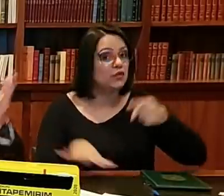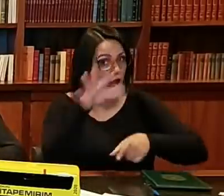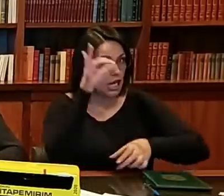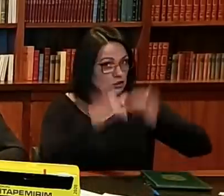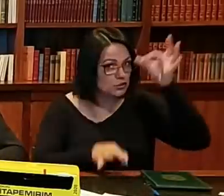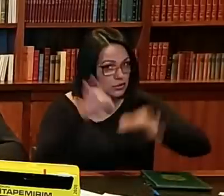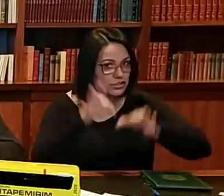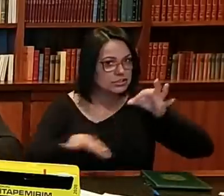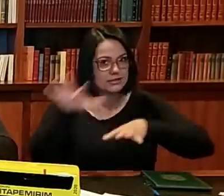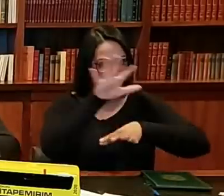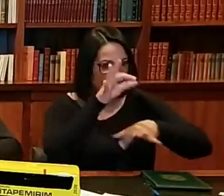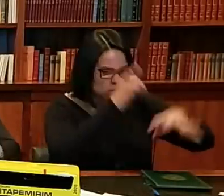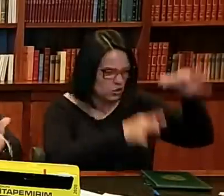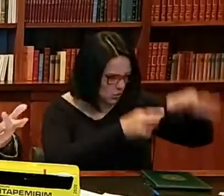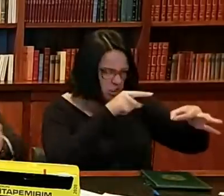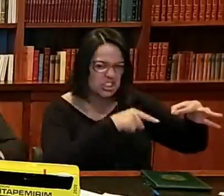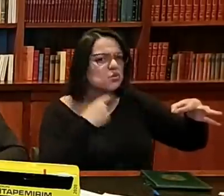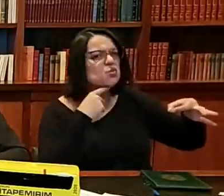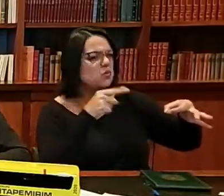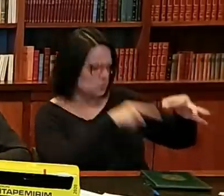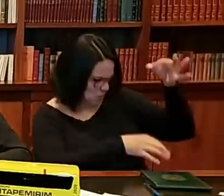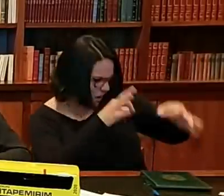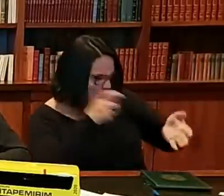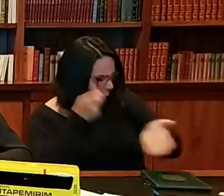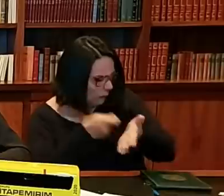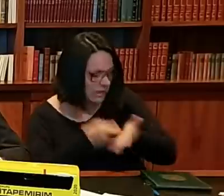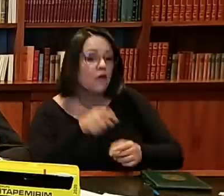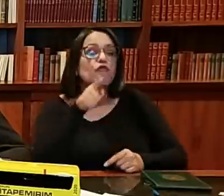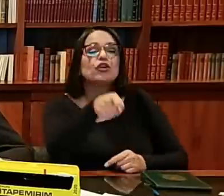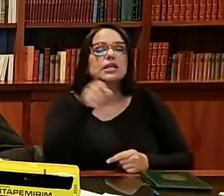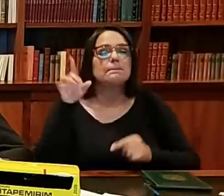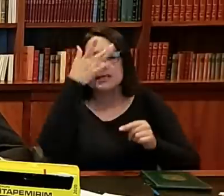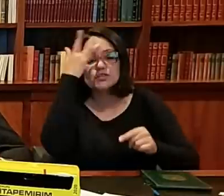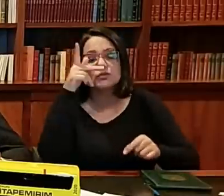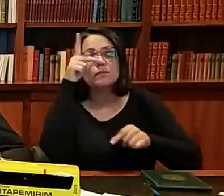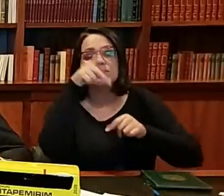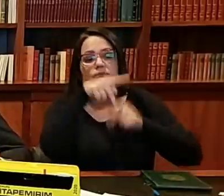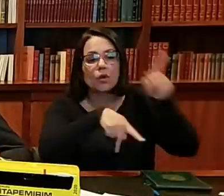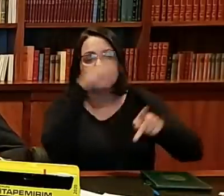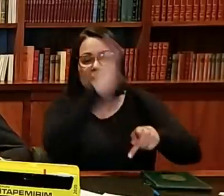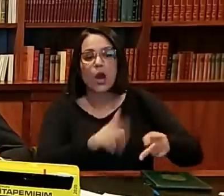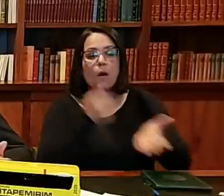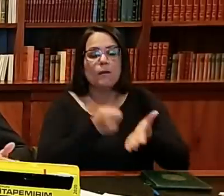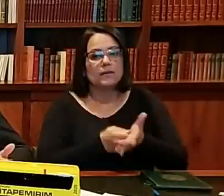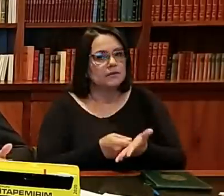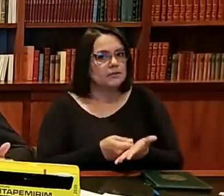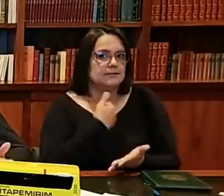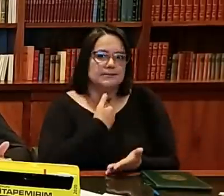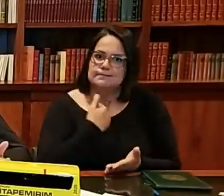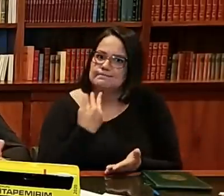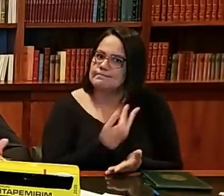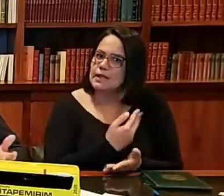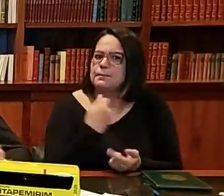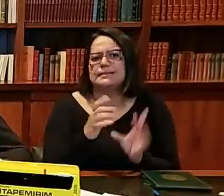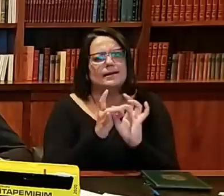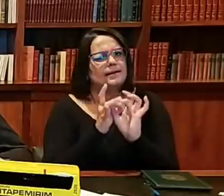esfera que seja, vai obrigar alguém a tomar a vacina um dia. Isso não existe. Isso não existe. Nós devemos ter liberdade, pô.